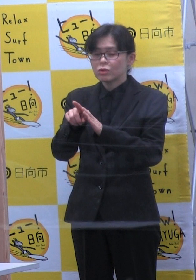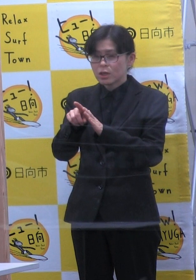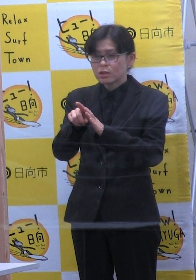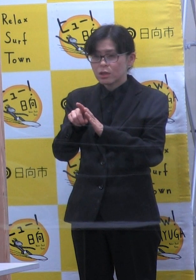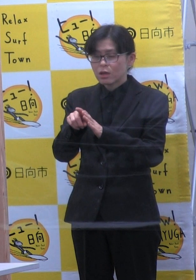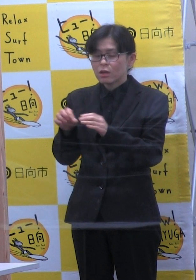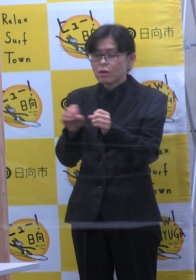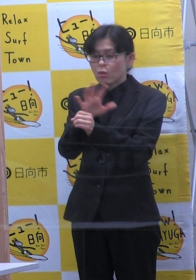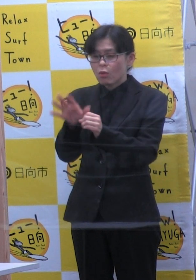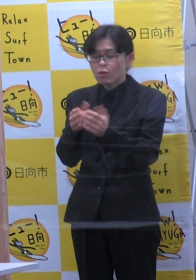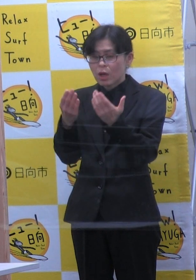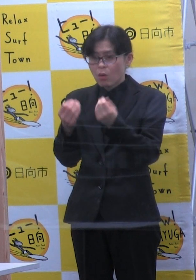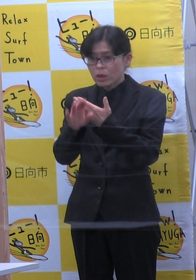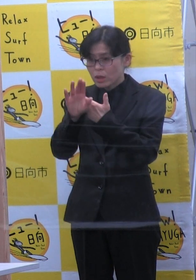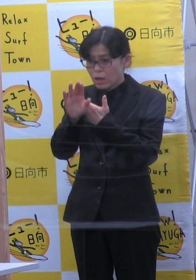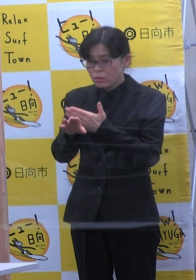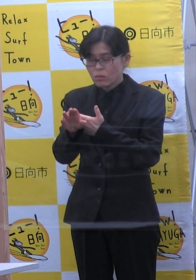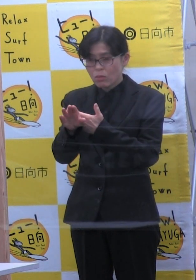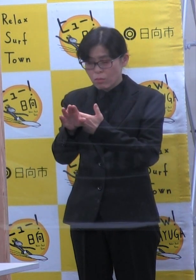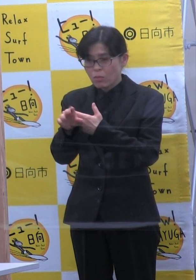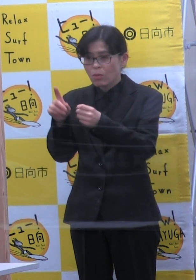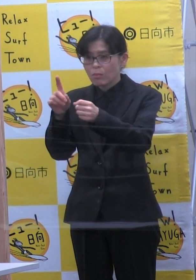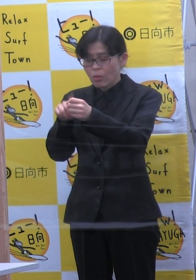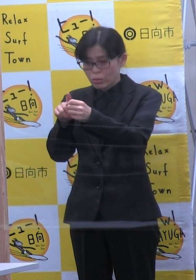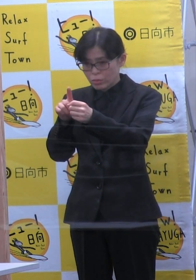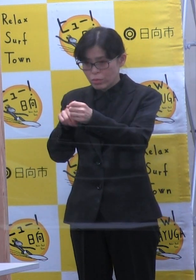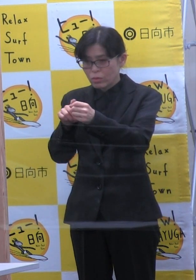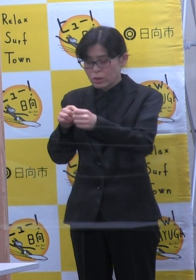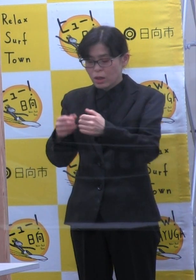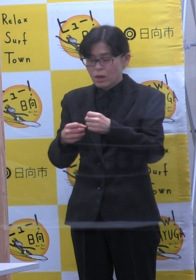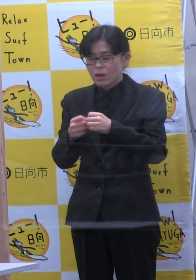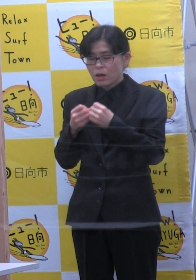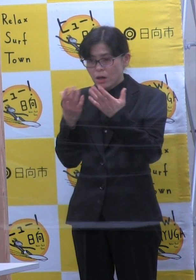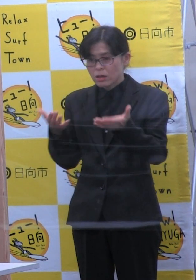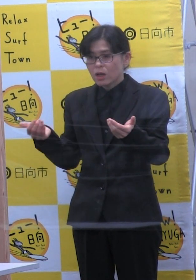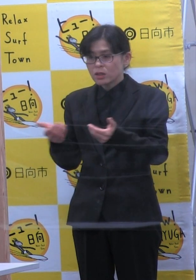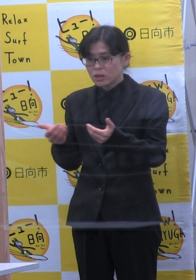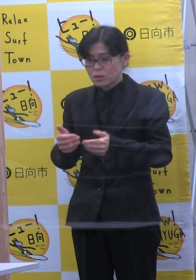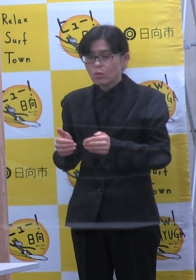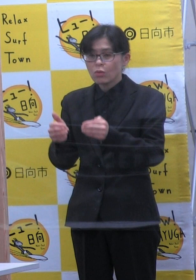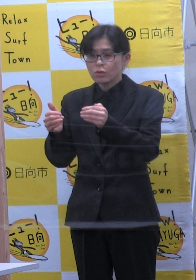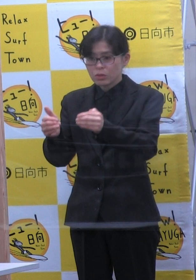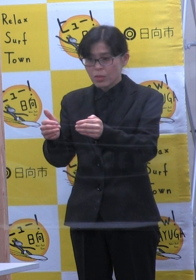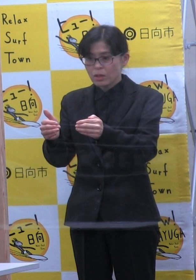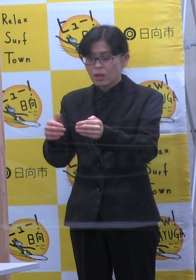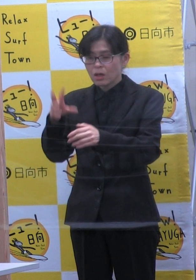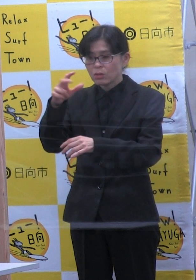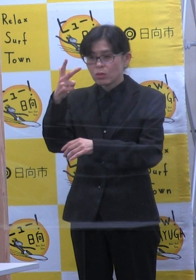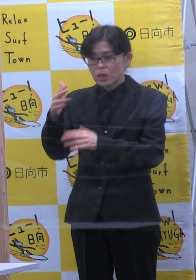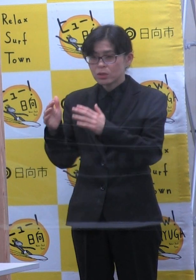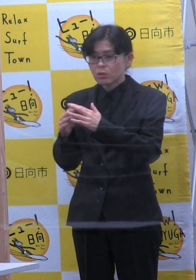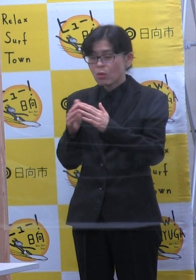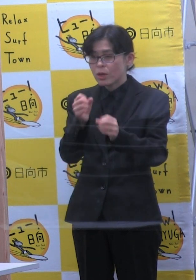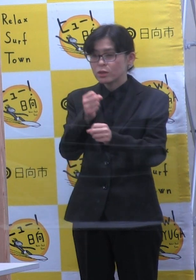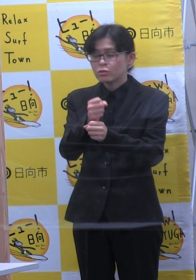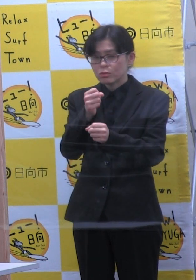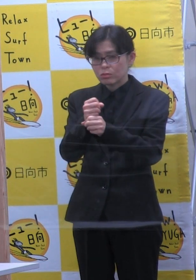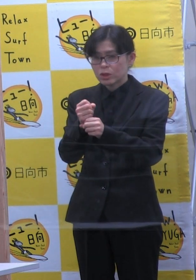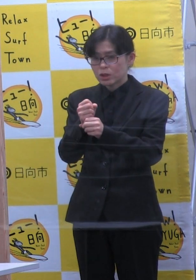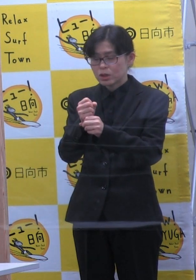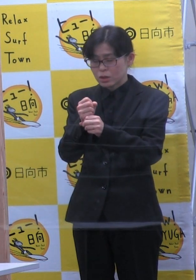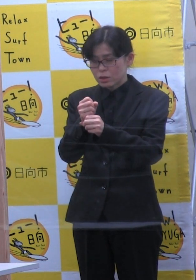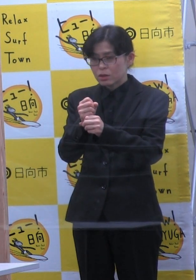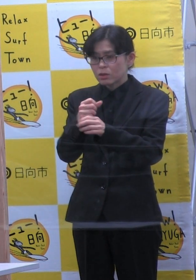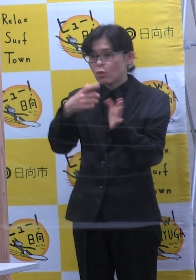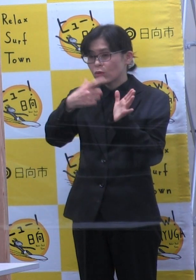アフターコロナも見据えた新たな取り組みも展開しながら、本市のまちづくりの将来像である